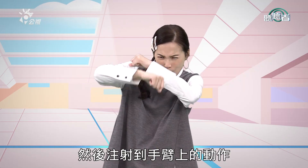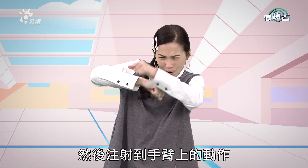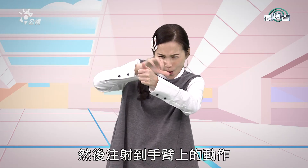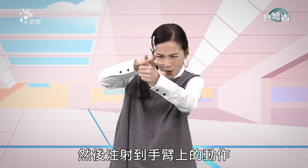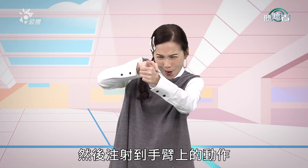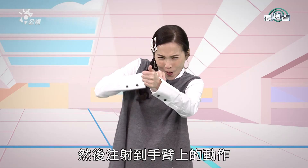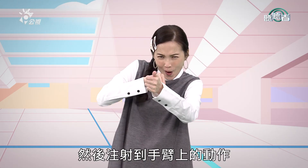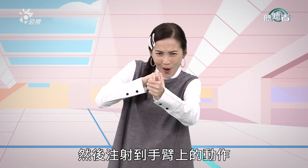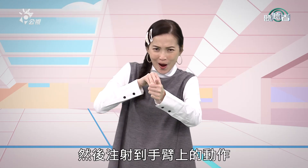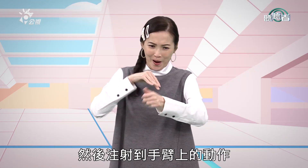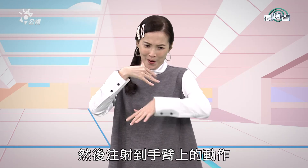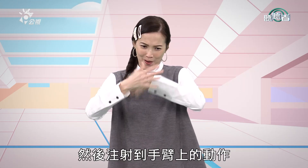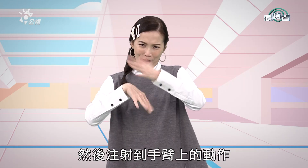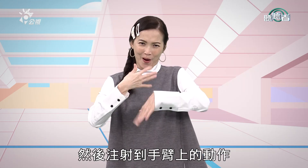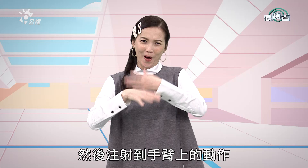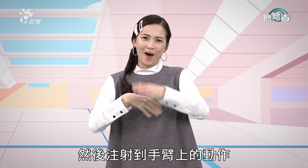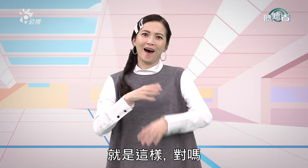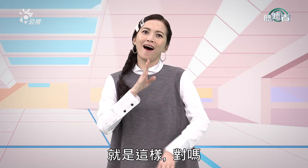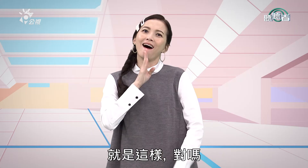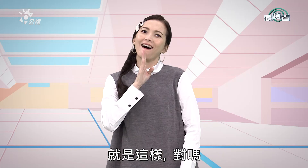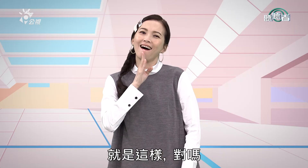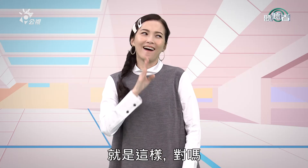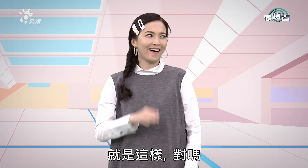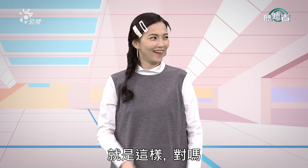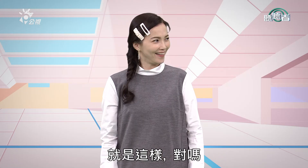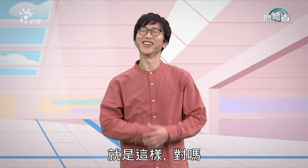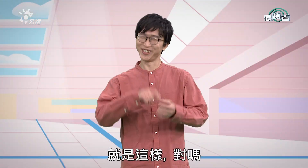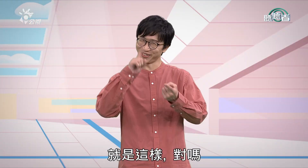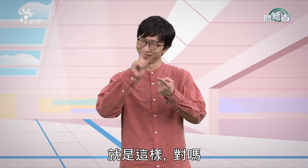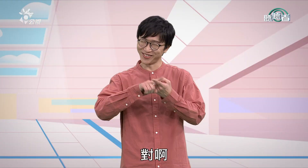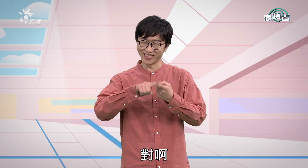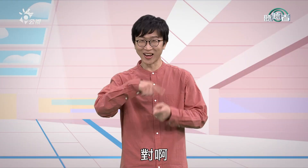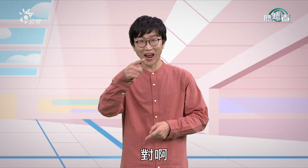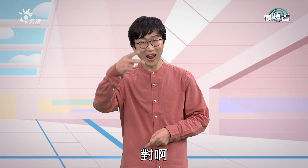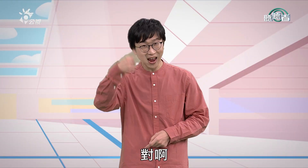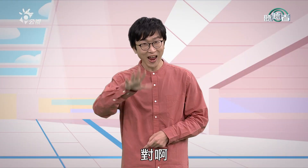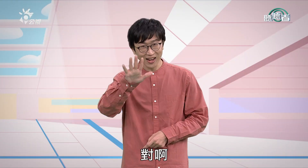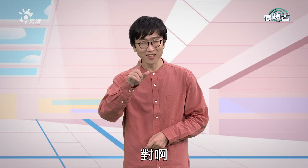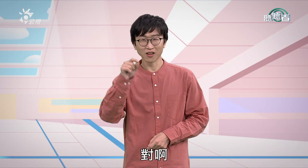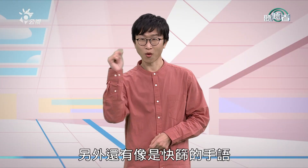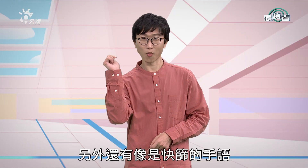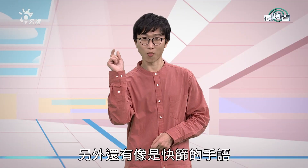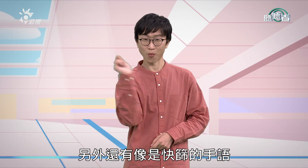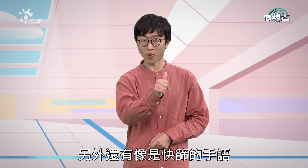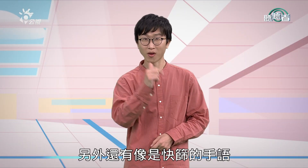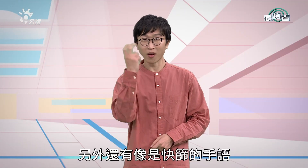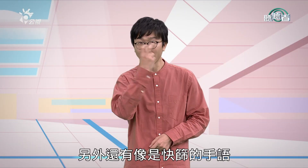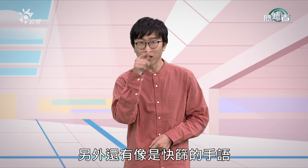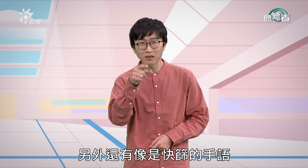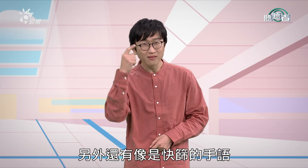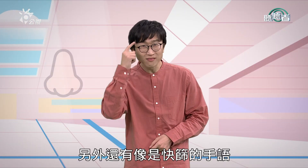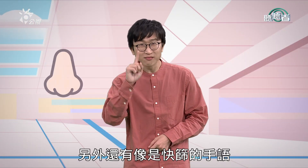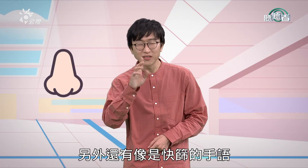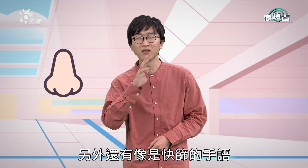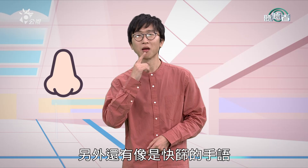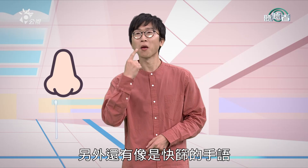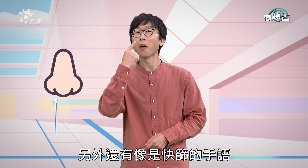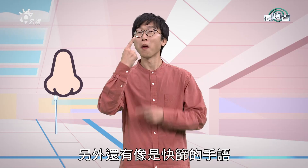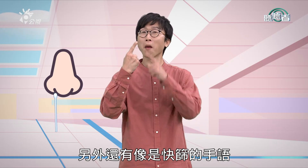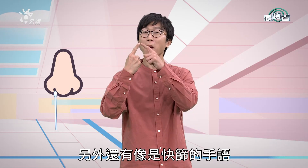手臂上的动作，就是这样，对吗？ 对呀。另外啊，还有像是快筛